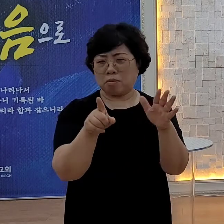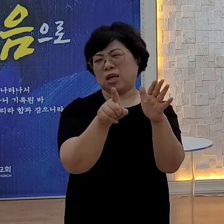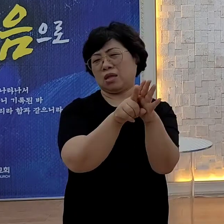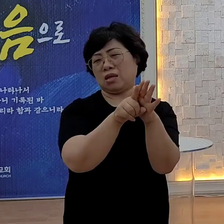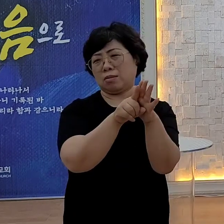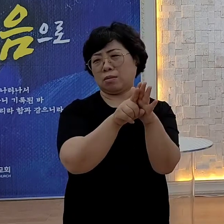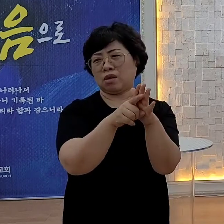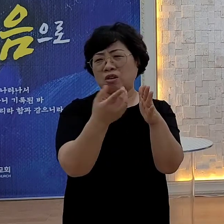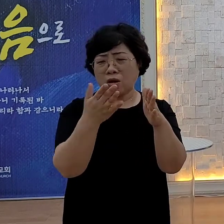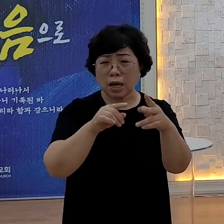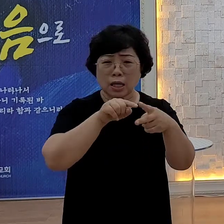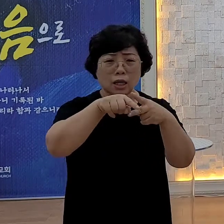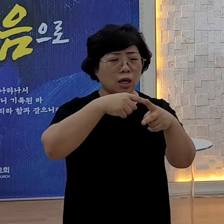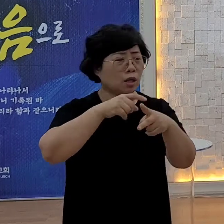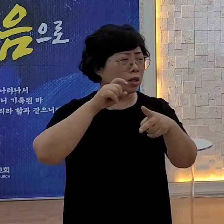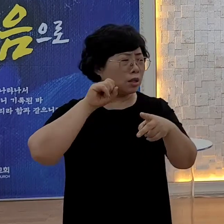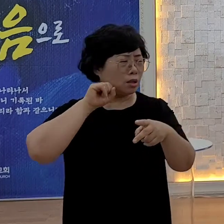단어입니다.